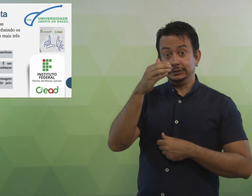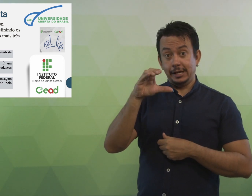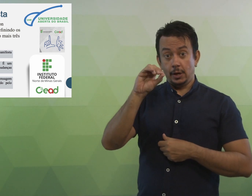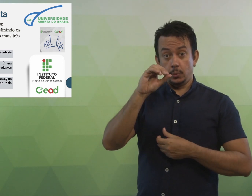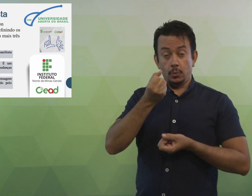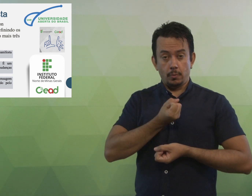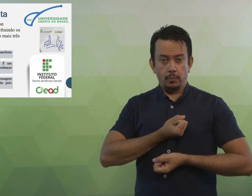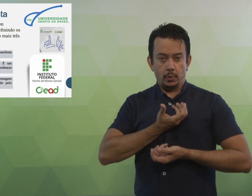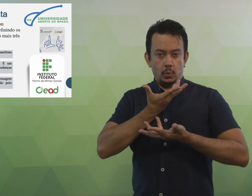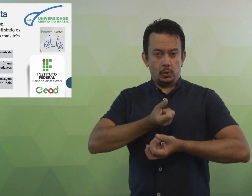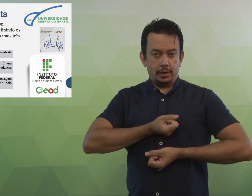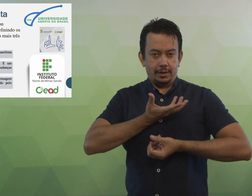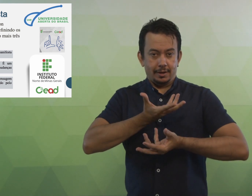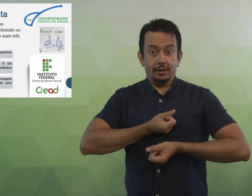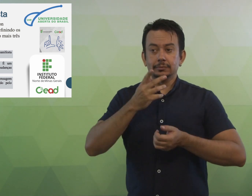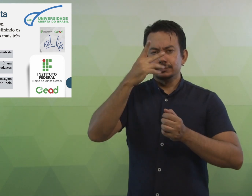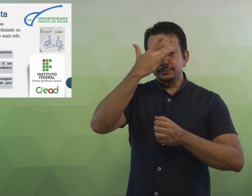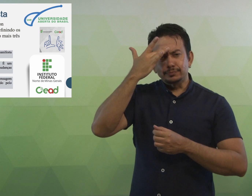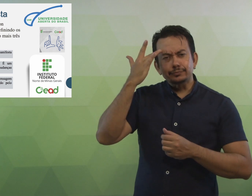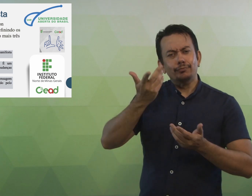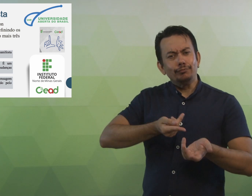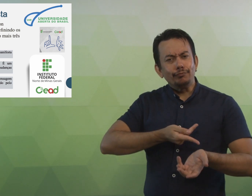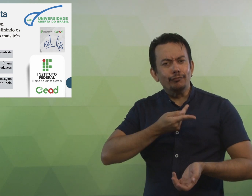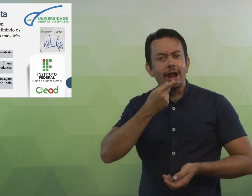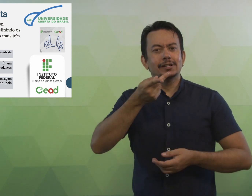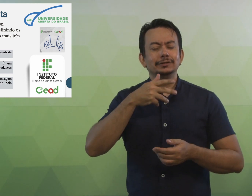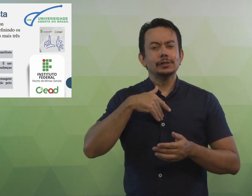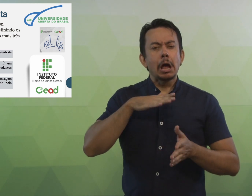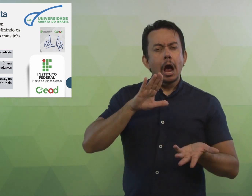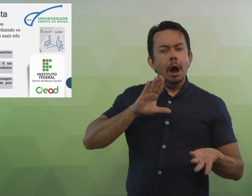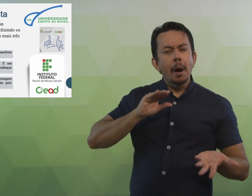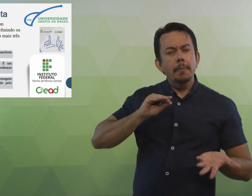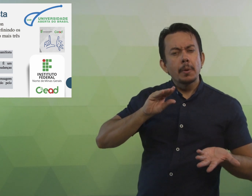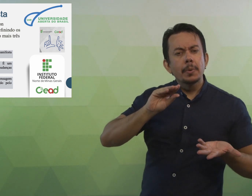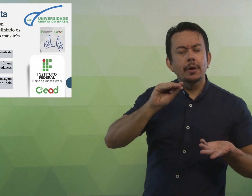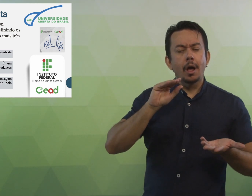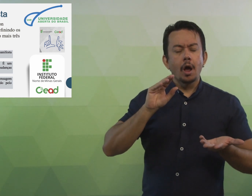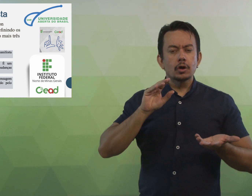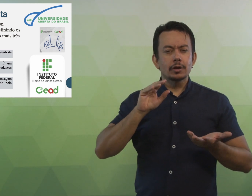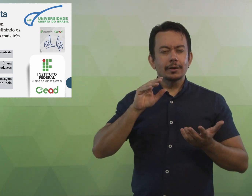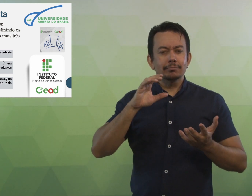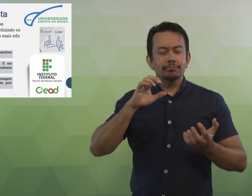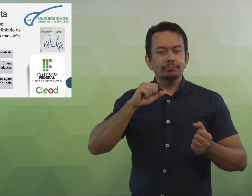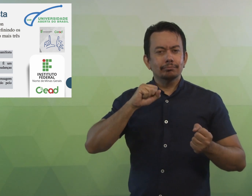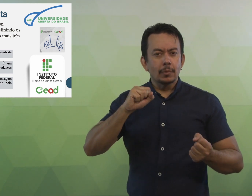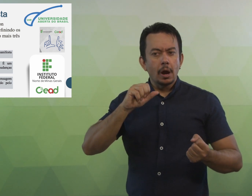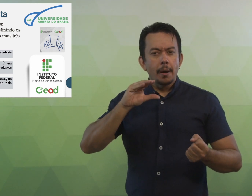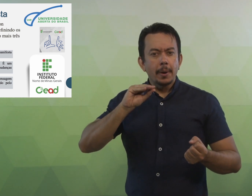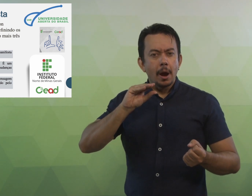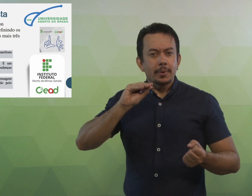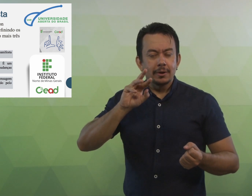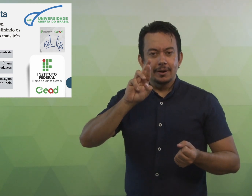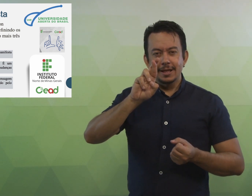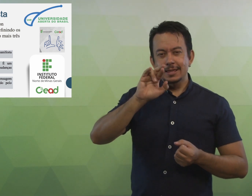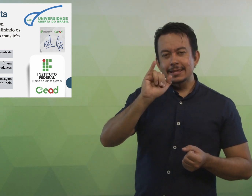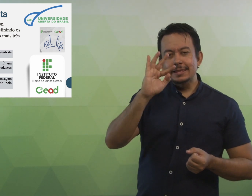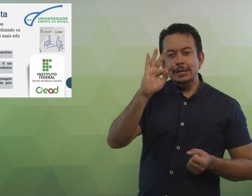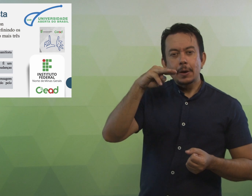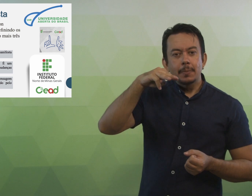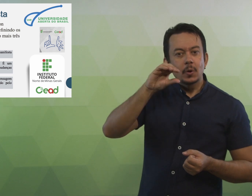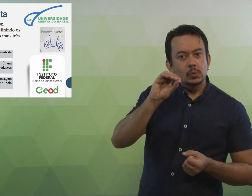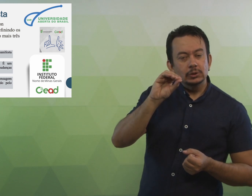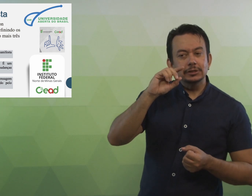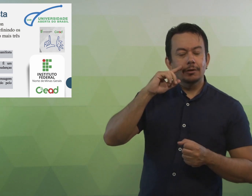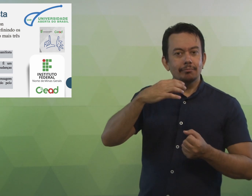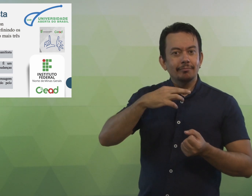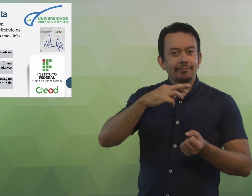Então, isso é a função fática. O segundo é a função poética. É quando a pessoa ela trabalha